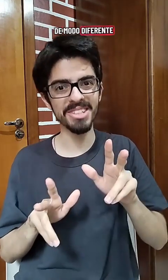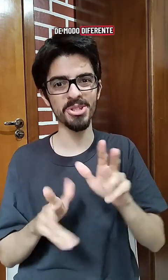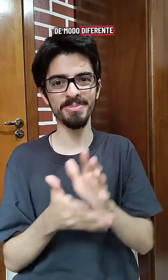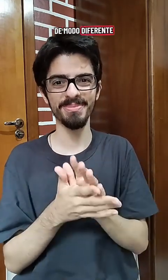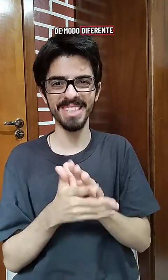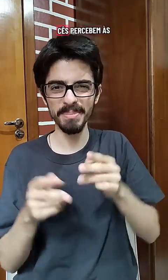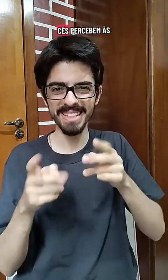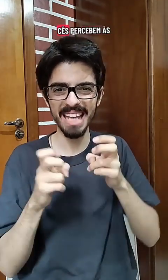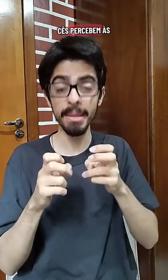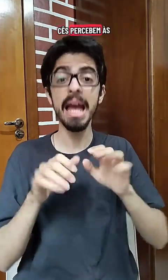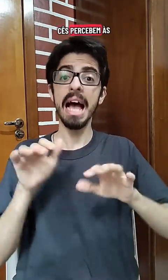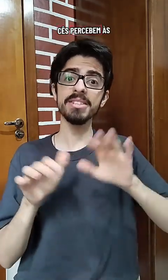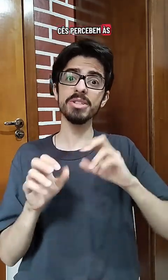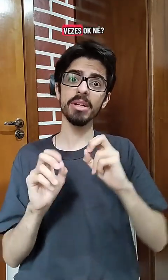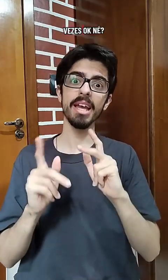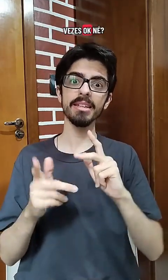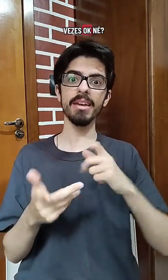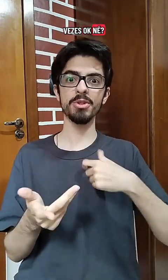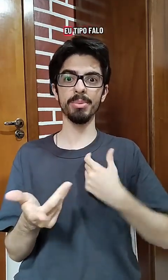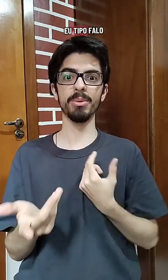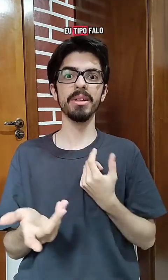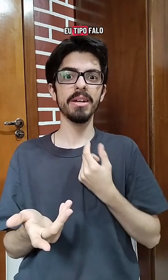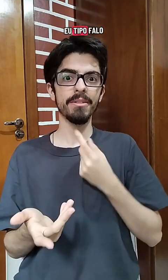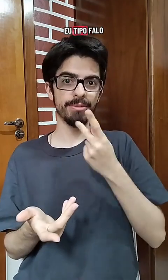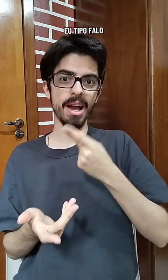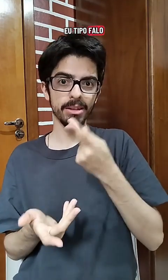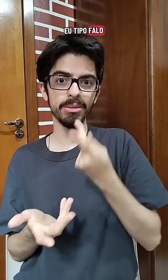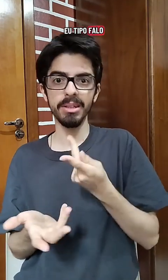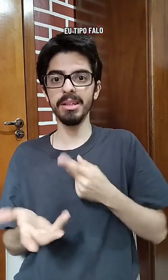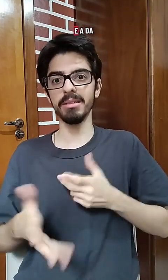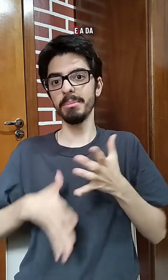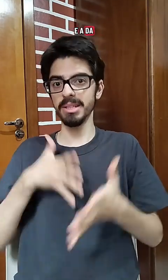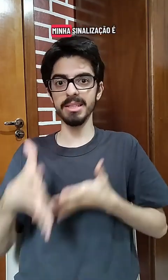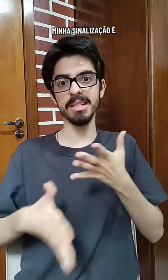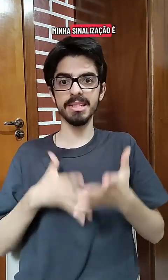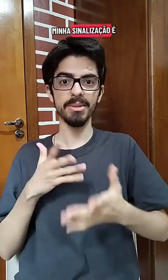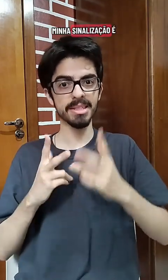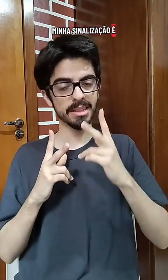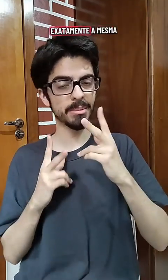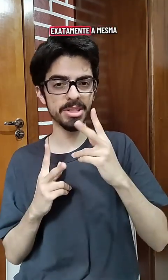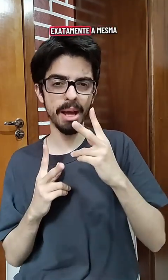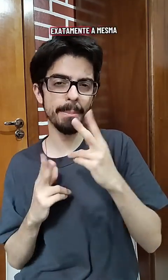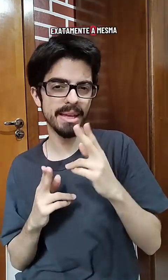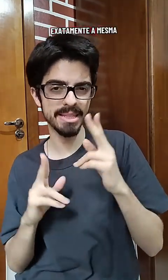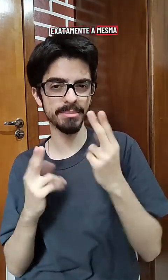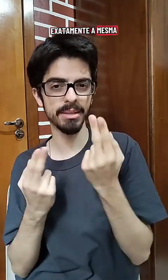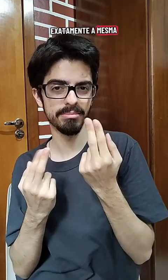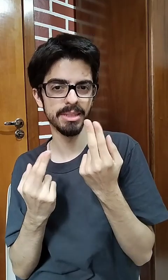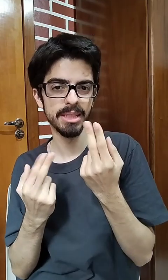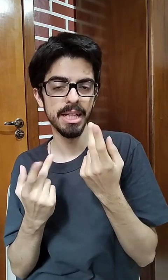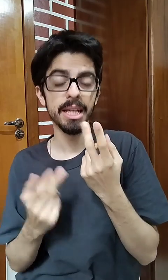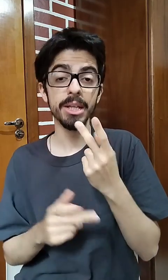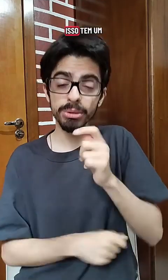diferente. Vocês percebem? Às vezes, ok, né? Eu, tipo, falo e a minha sinalização é exatamente a mesma. Isso